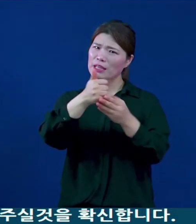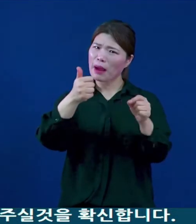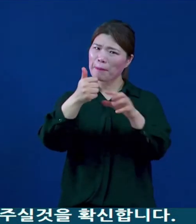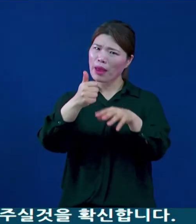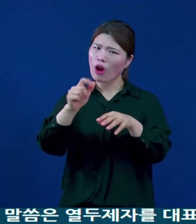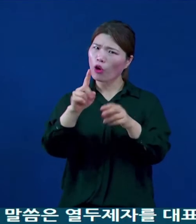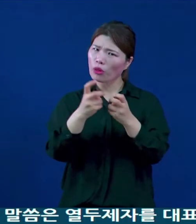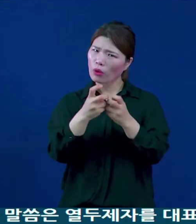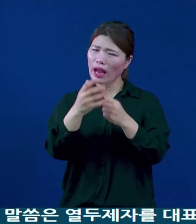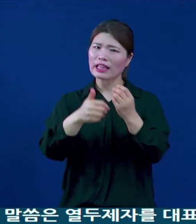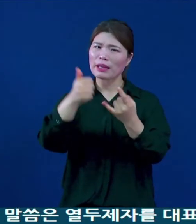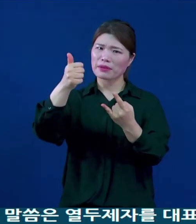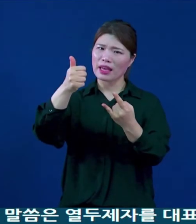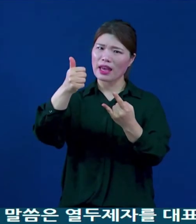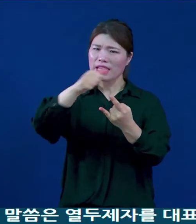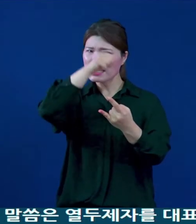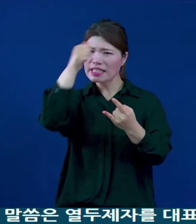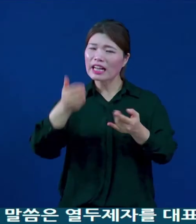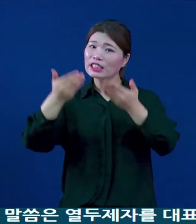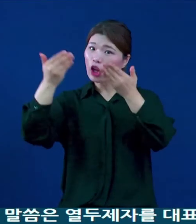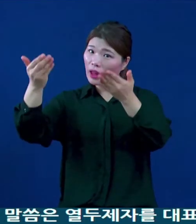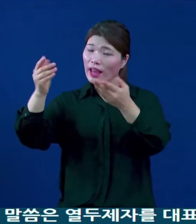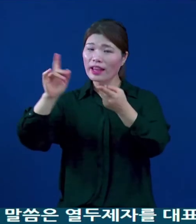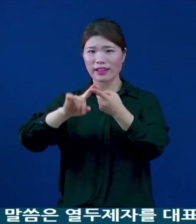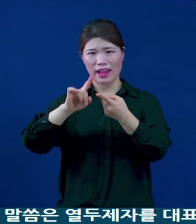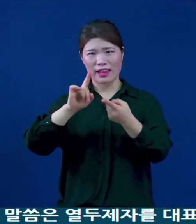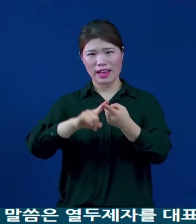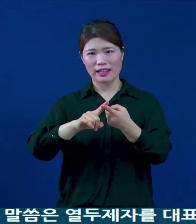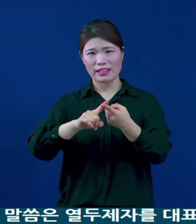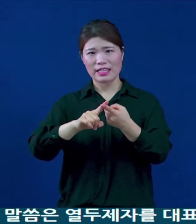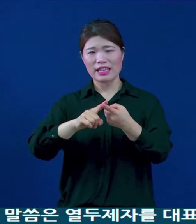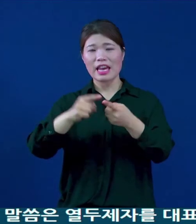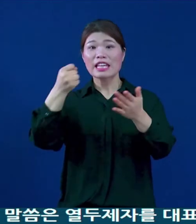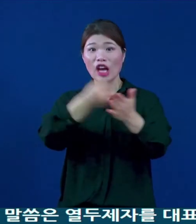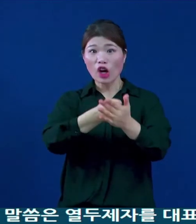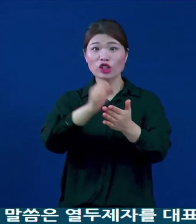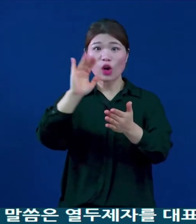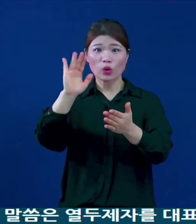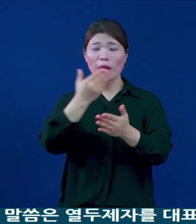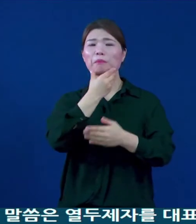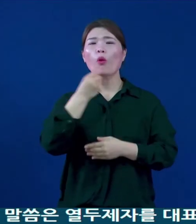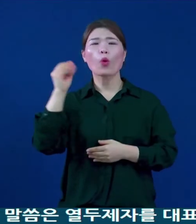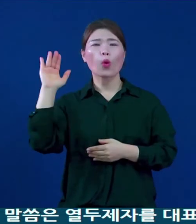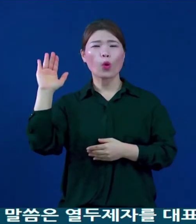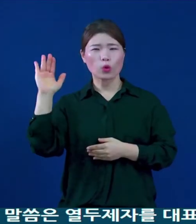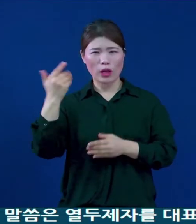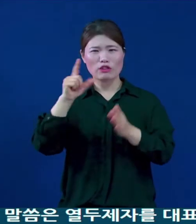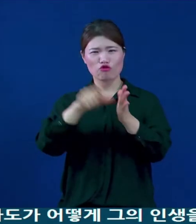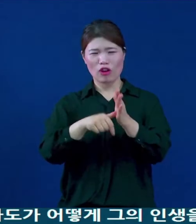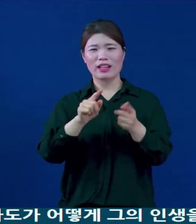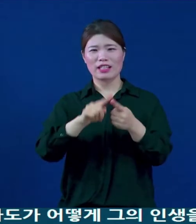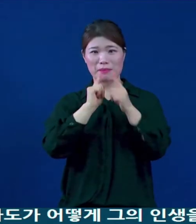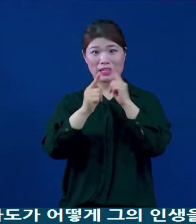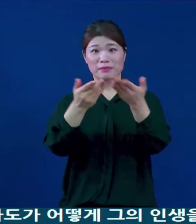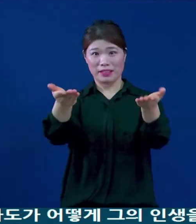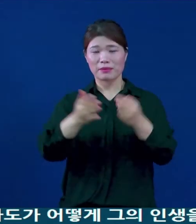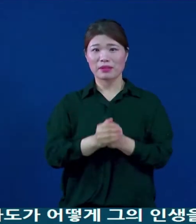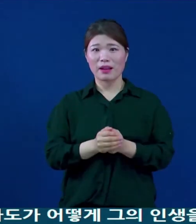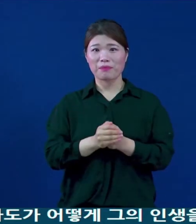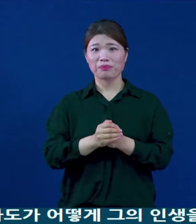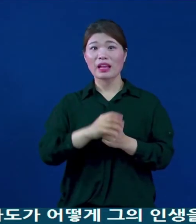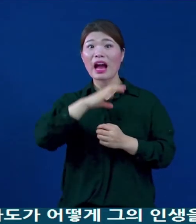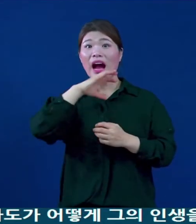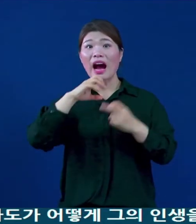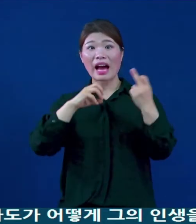그의 인생이 결정되어지는 복된 순간에 관한 말씀입니다. 안드레